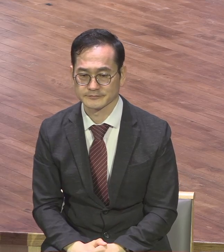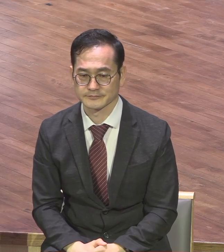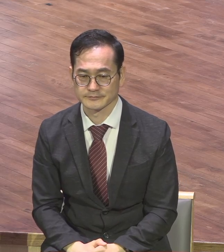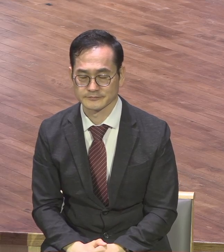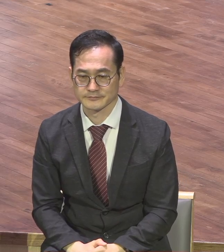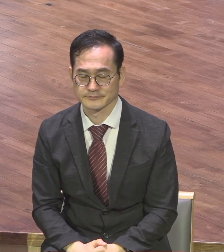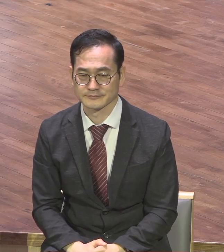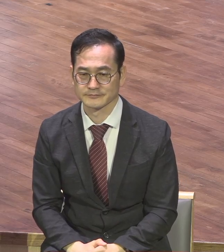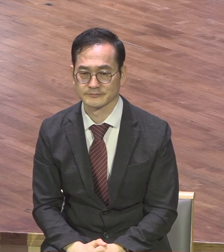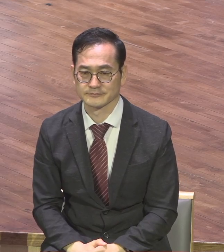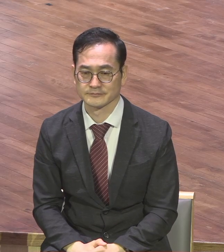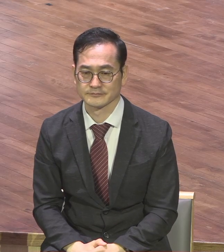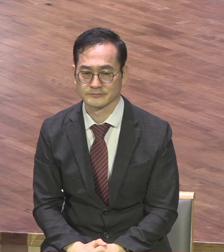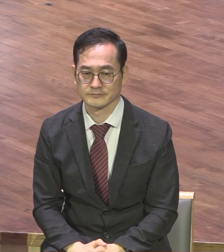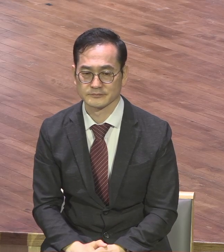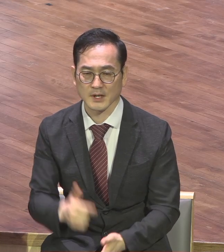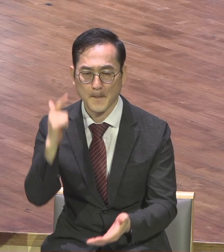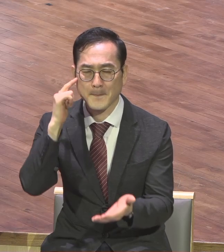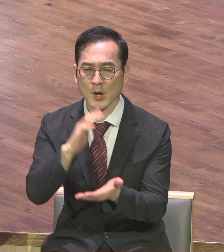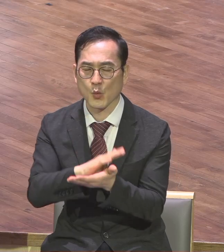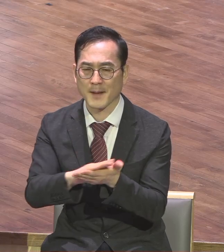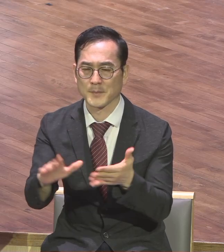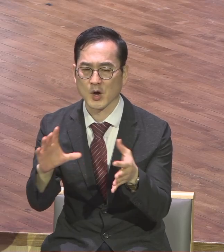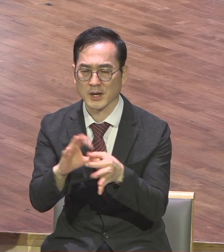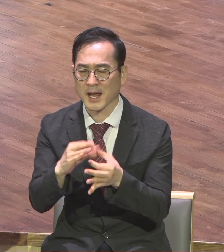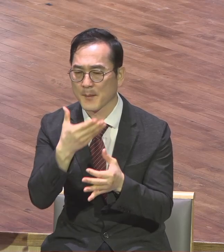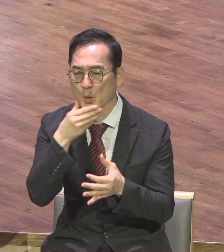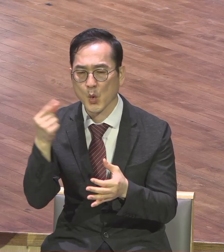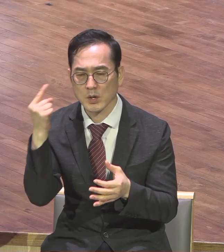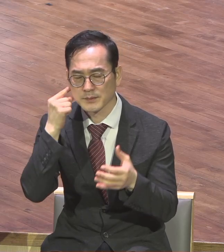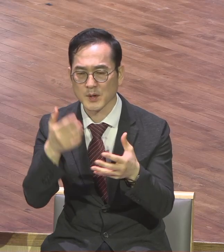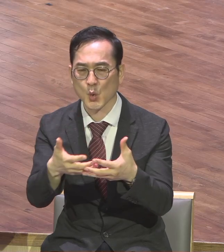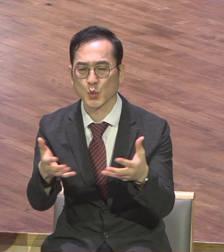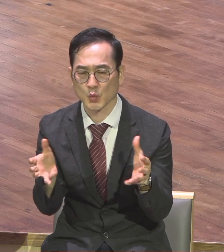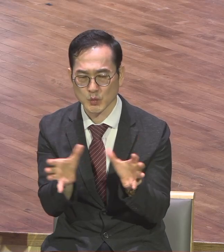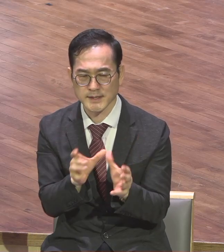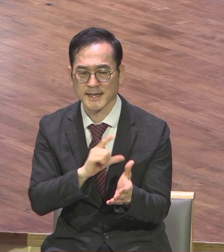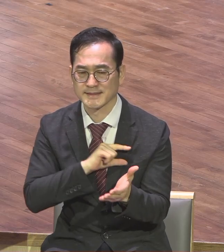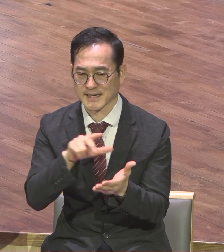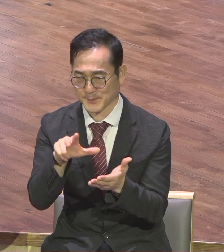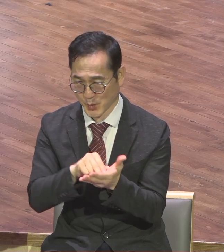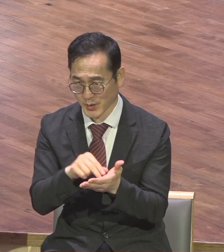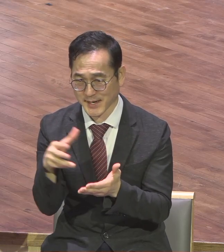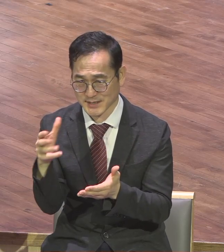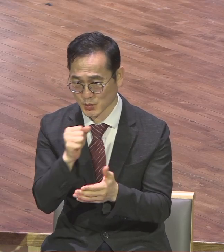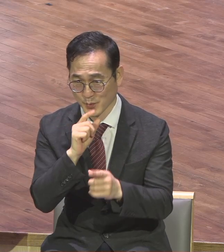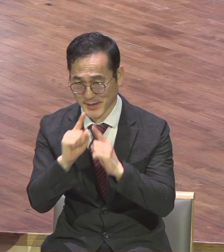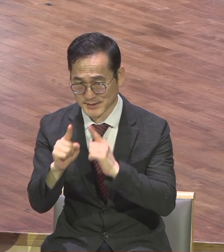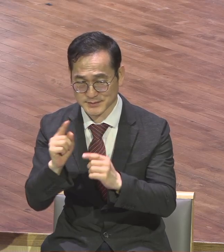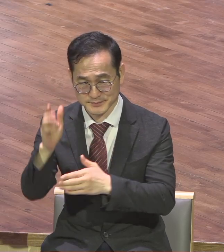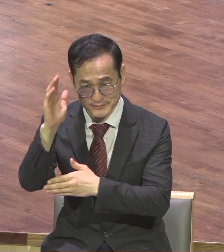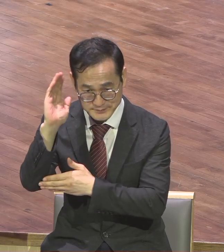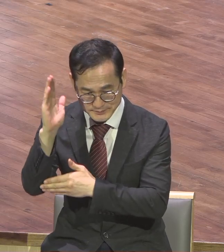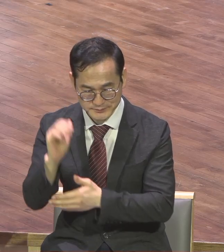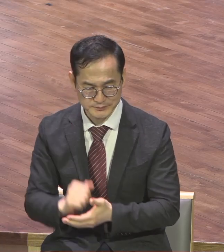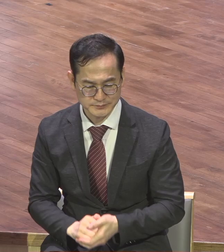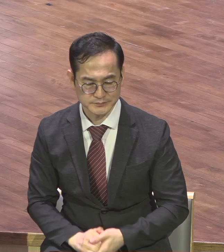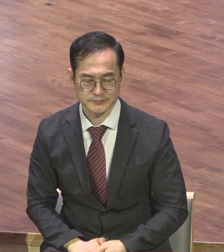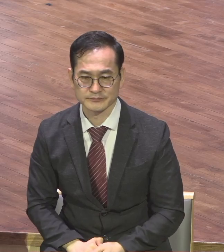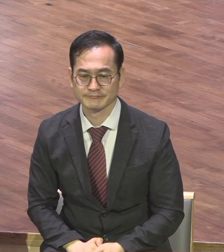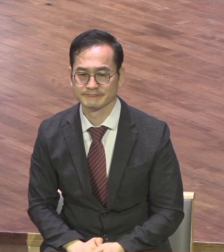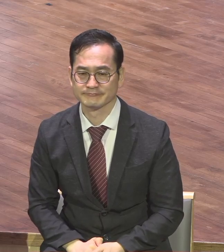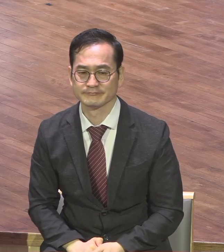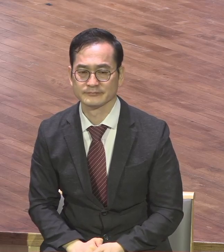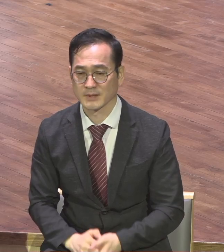이거들의 말씀 가지고 화평의 복음 공동체라는 제목으로 말씀을 드립니다.